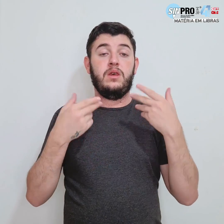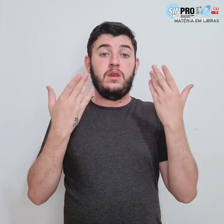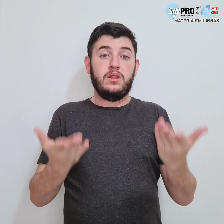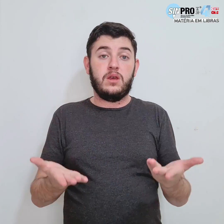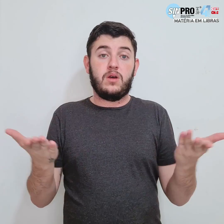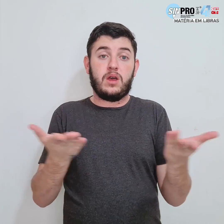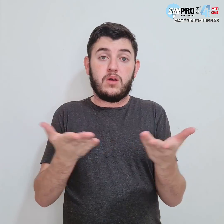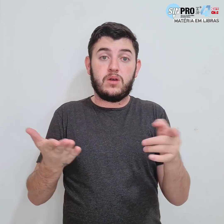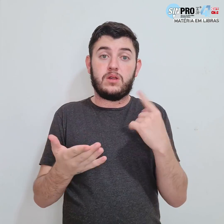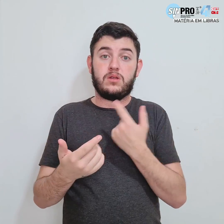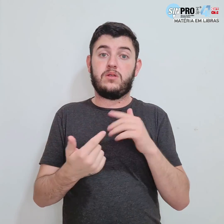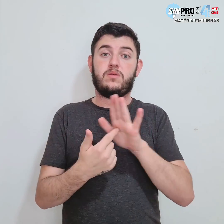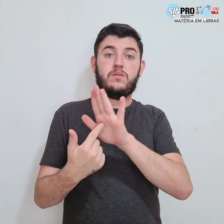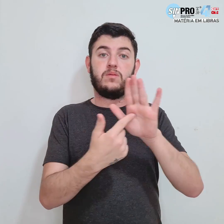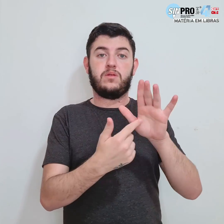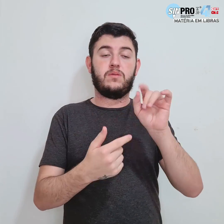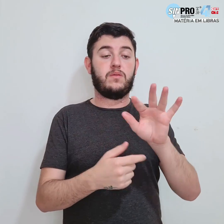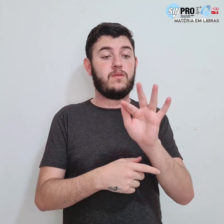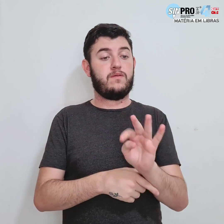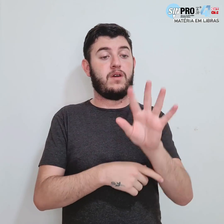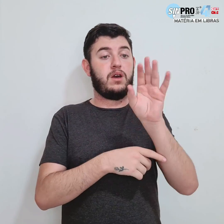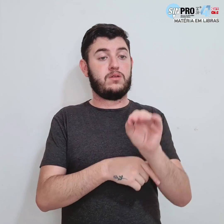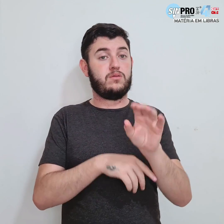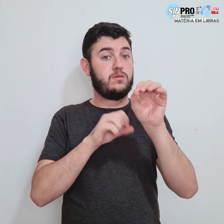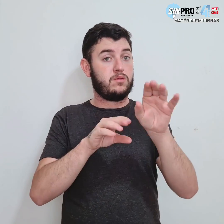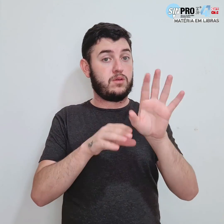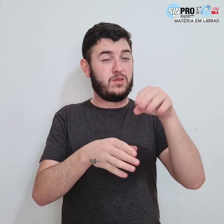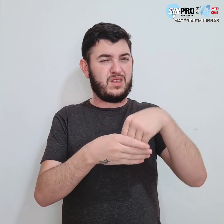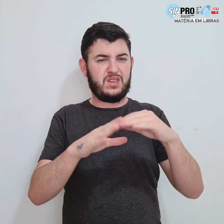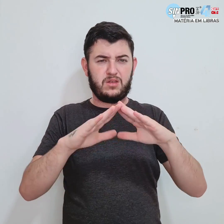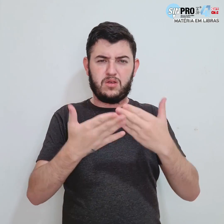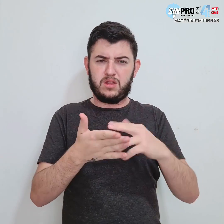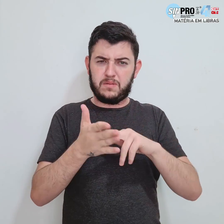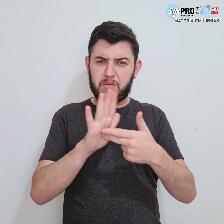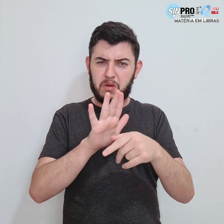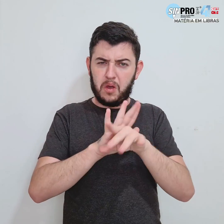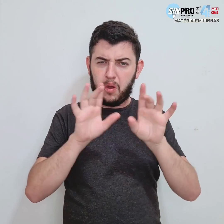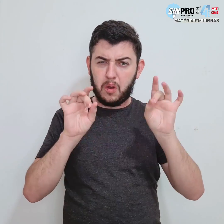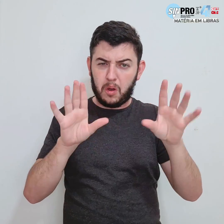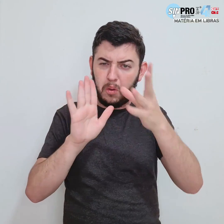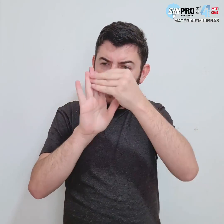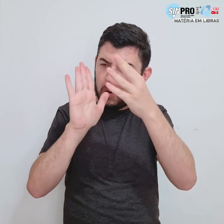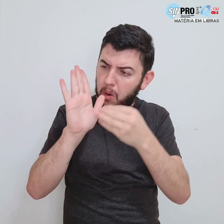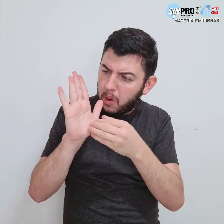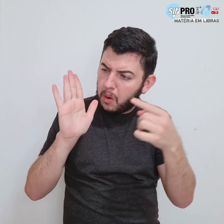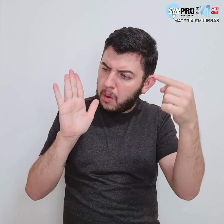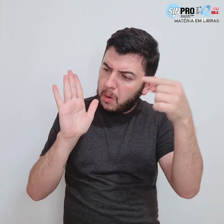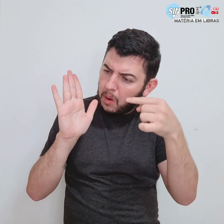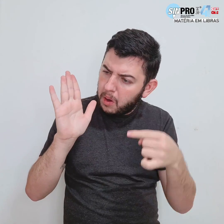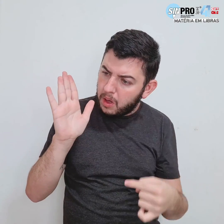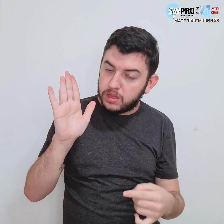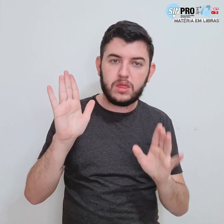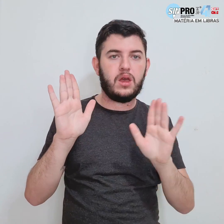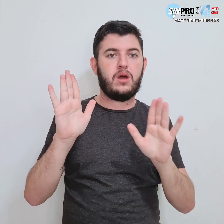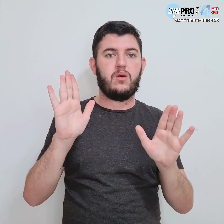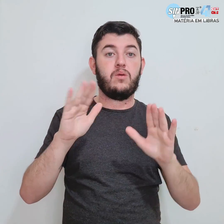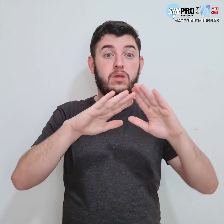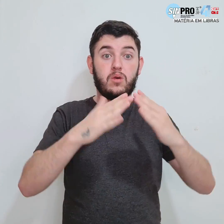observa. Temos alertado para o fato de que a educação escolar não é apenas conteúdo. A escola é o espaço das